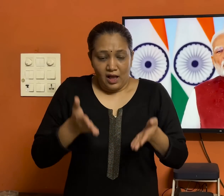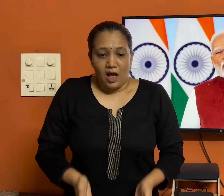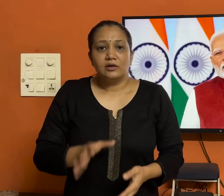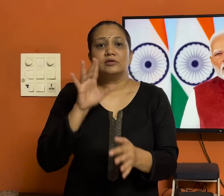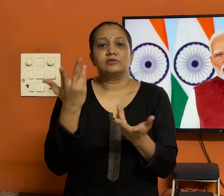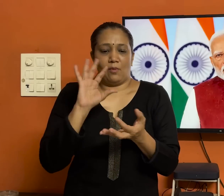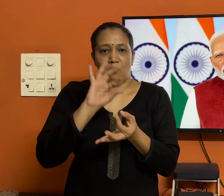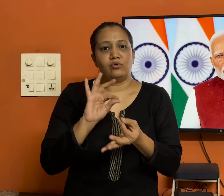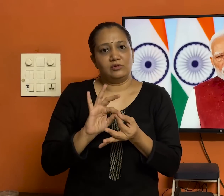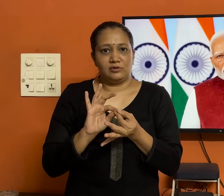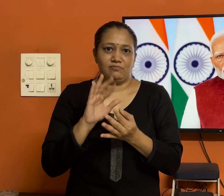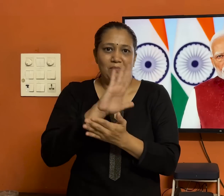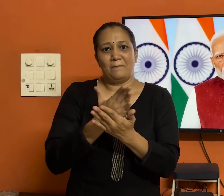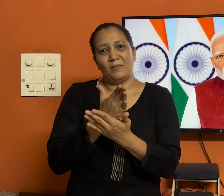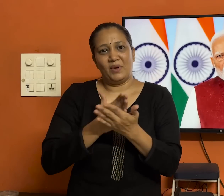बुद्ध पूर्णिमा है।